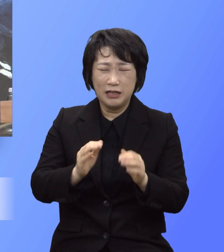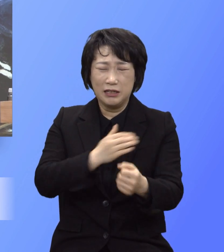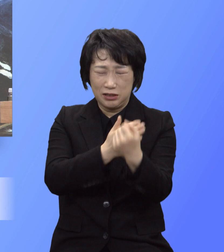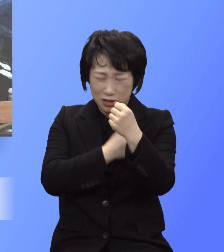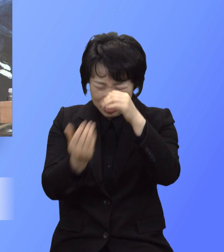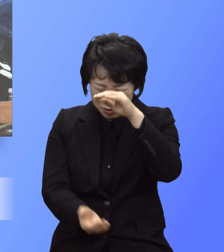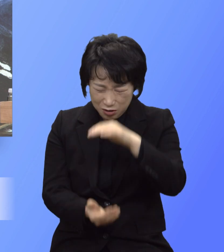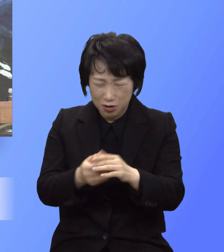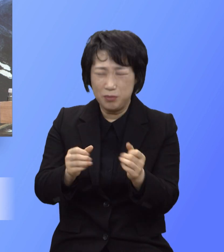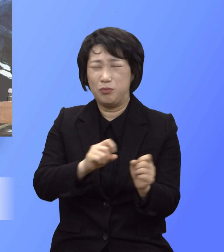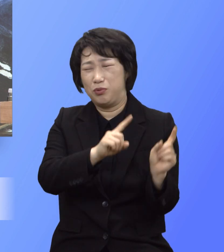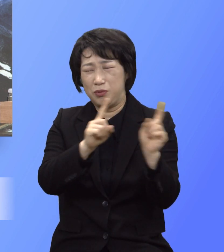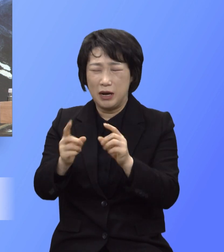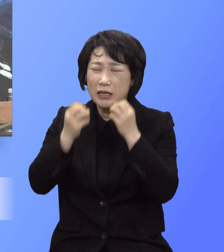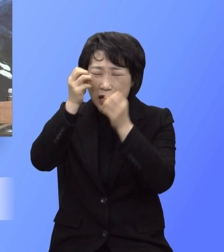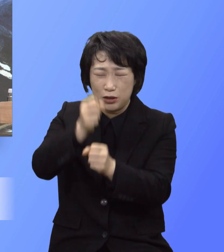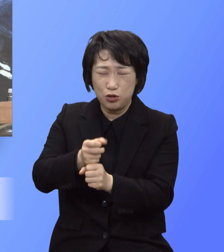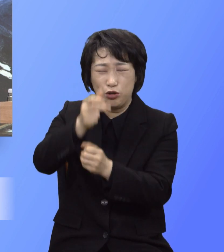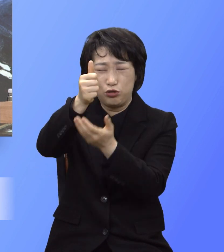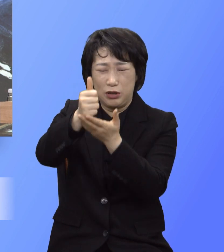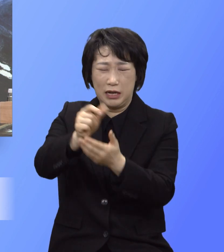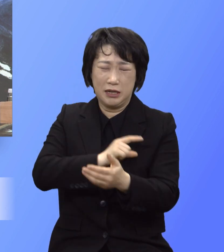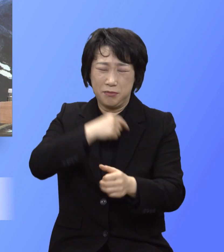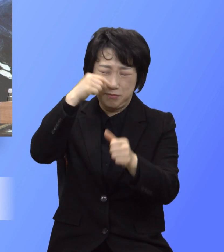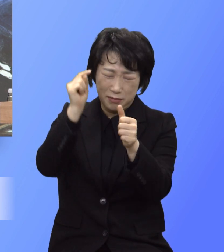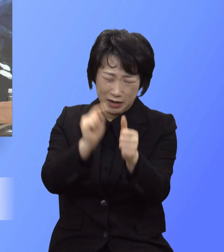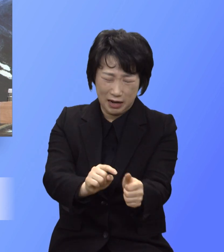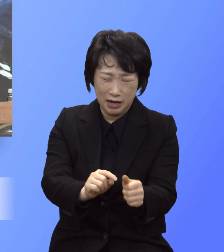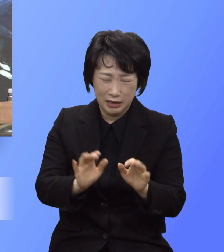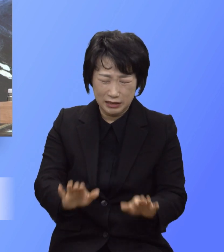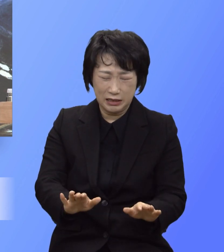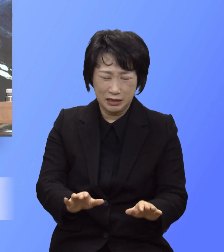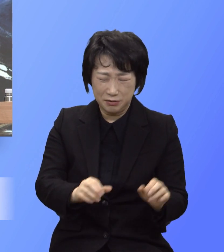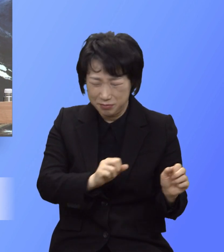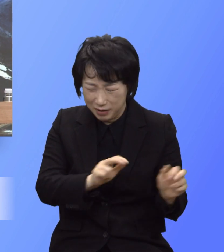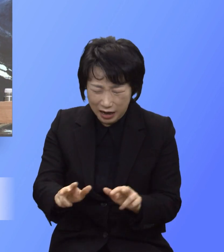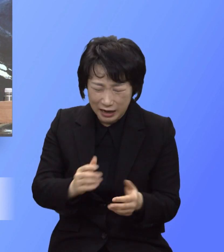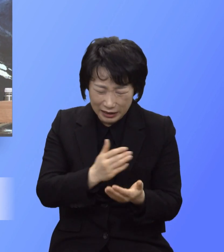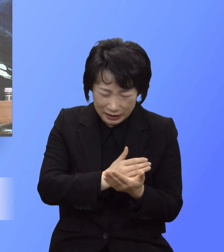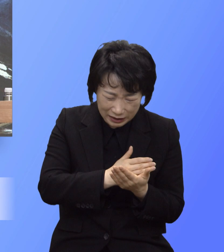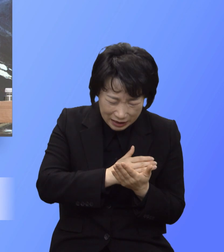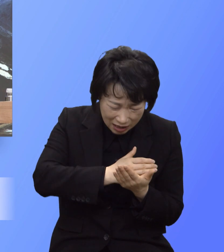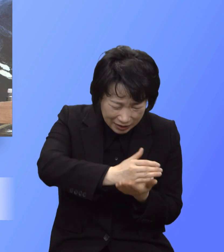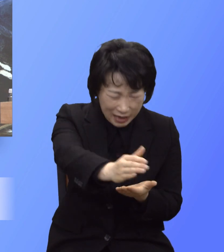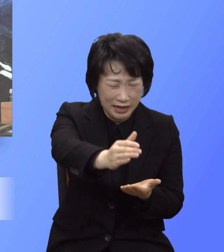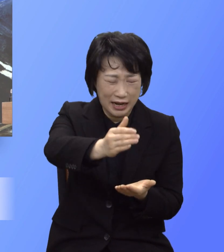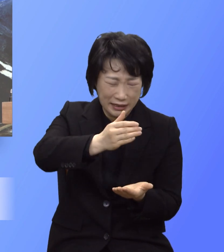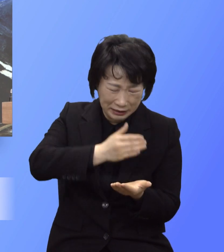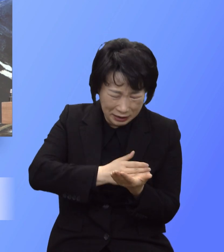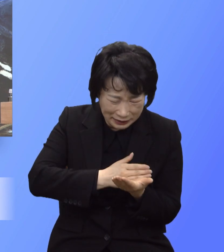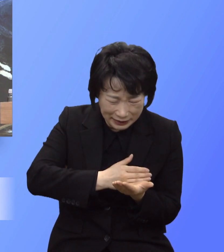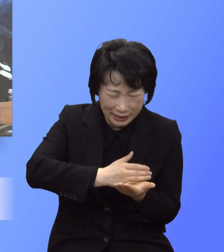전능하신 부활하신 창조자의 이름으로 명하노니 지금 즉시 떠나가라.